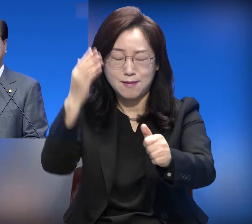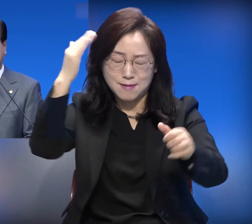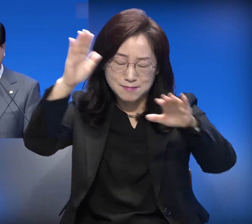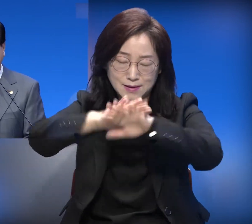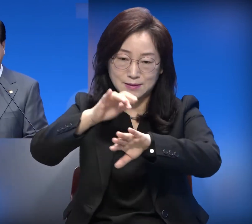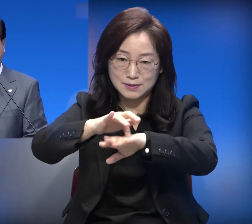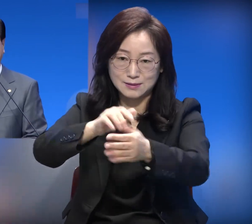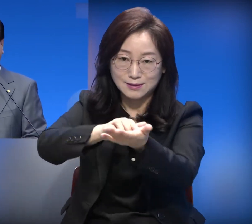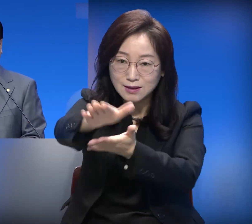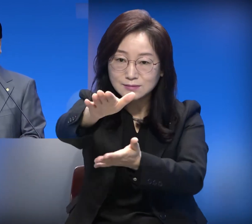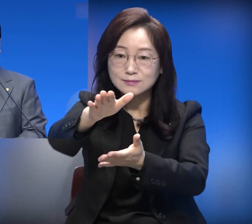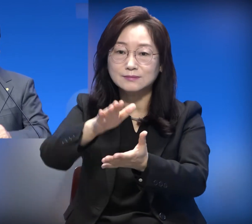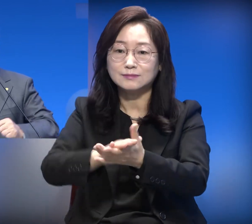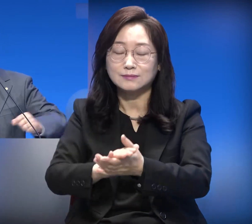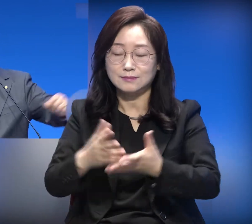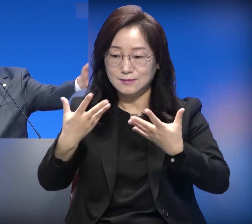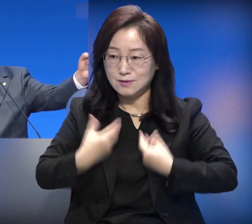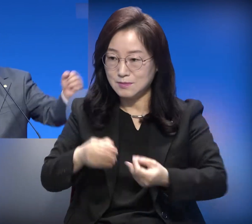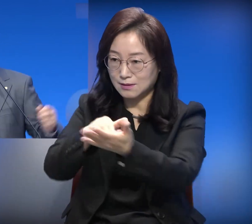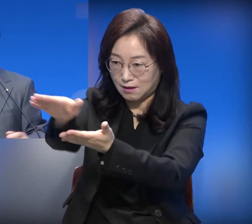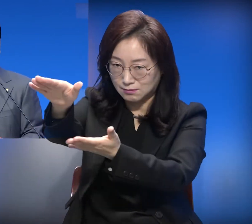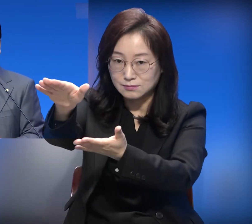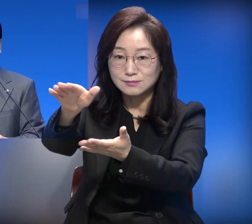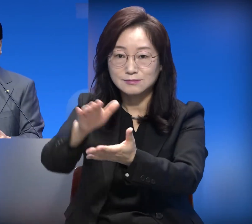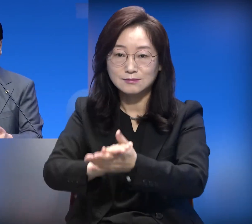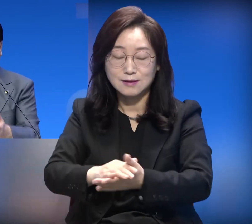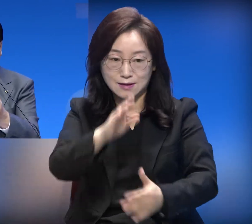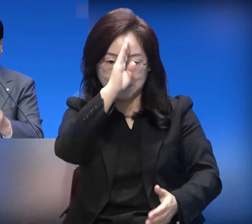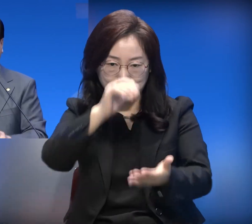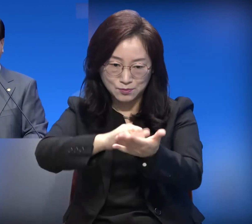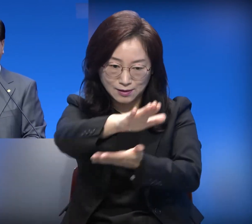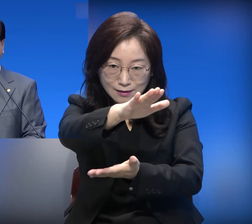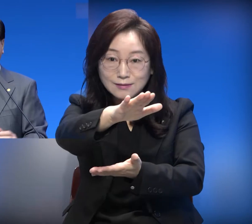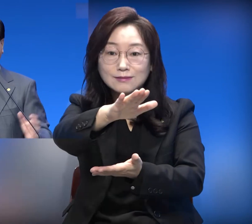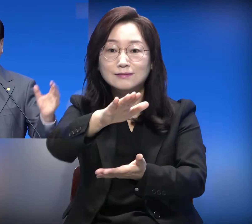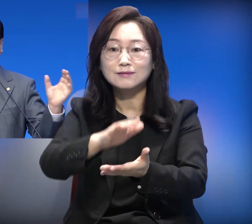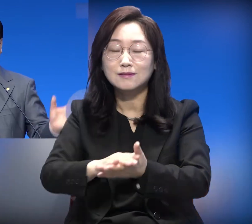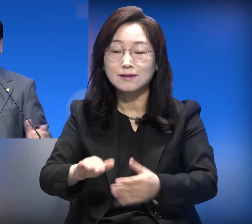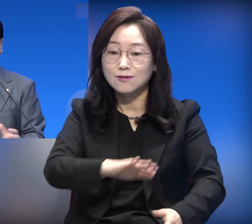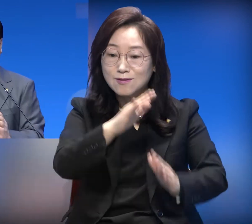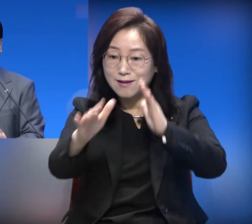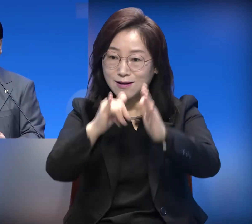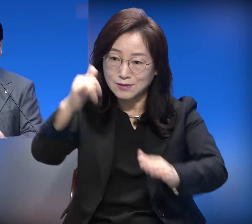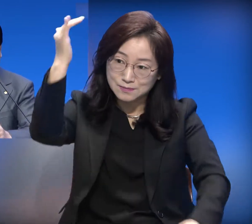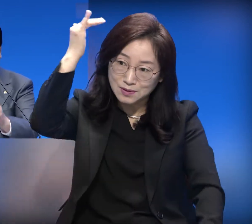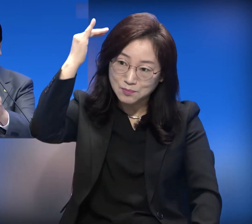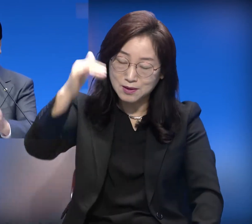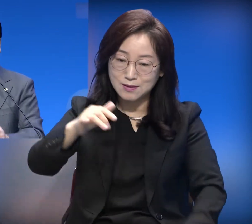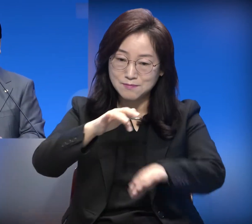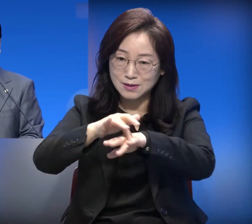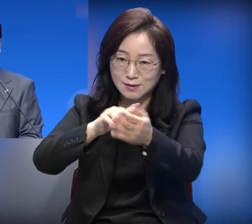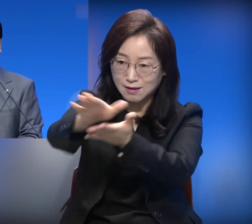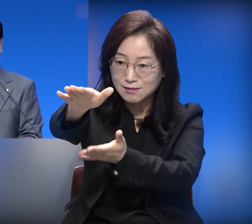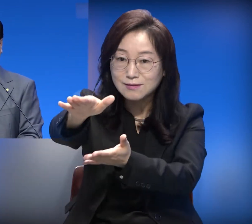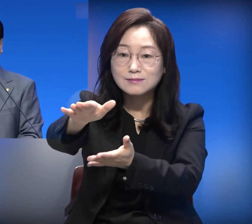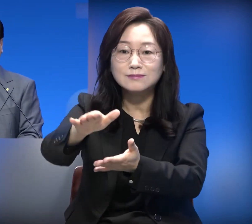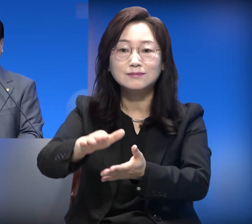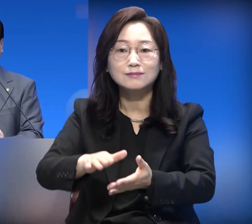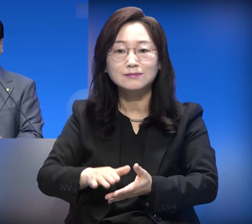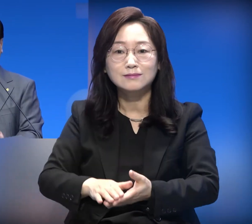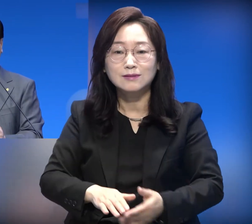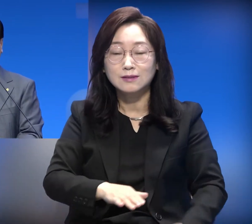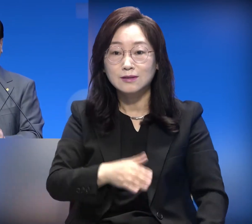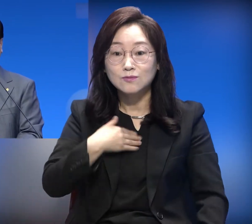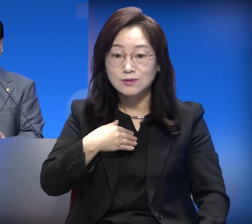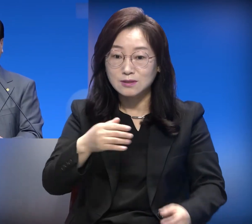권세는 물러갈지어다, 절망은 떠나갈지어다, 질병은 물러갈지어다, 우리 가정을 괴롭히는 흑암의 권세는 떠나가라, 우리